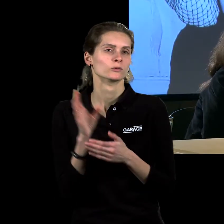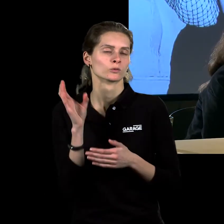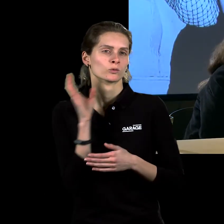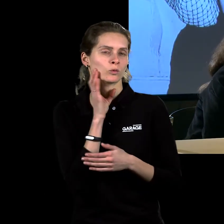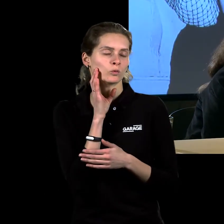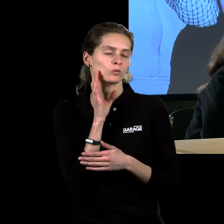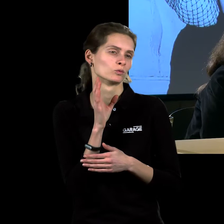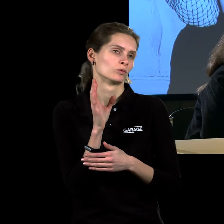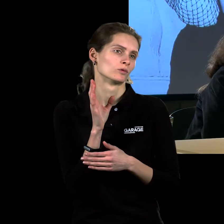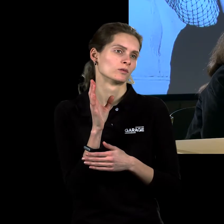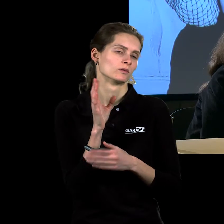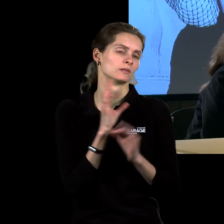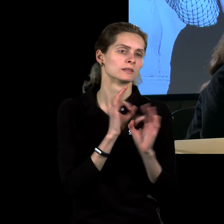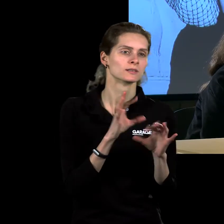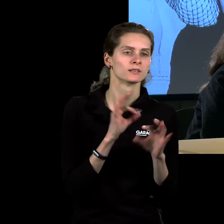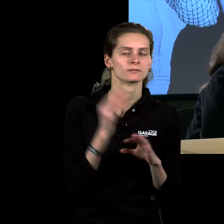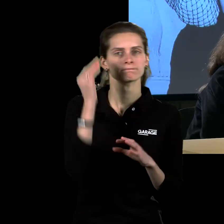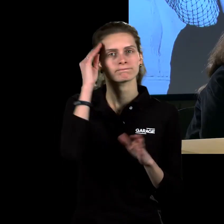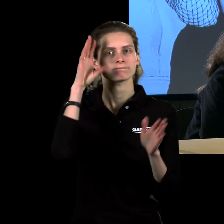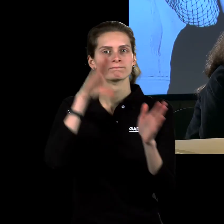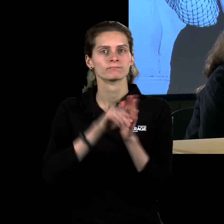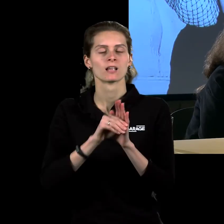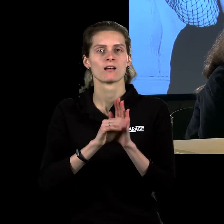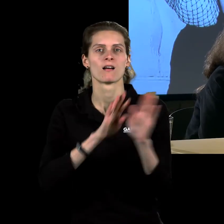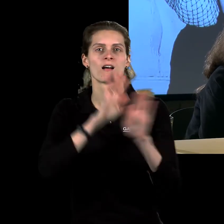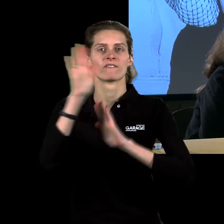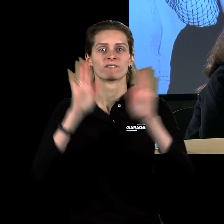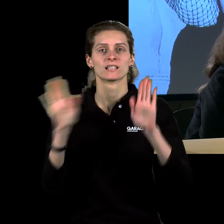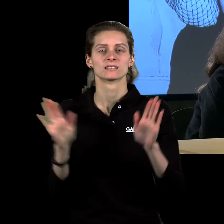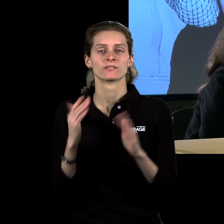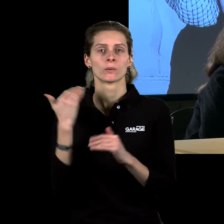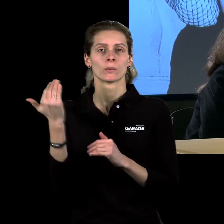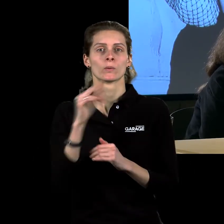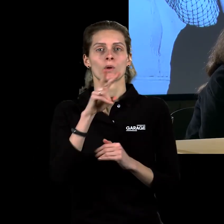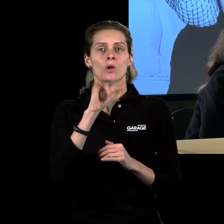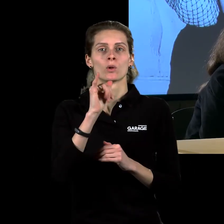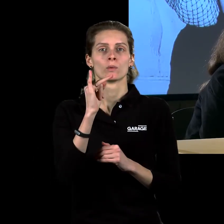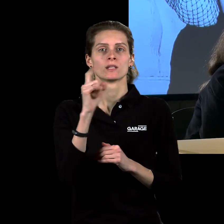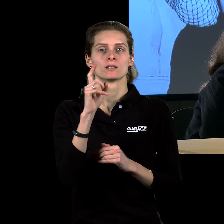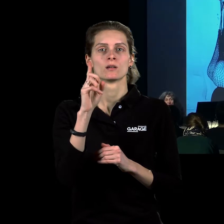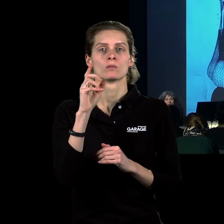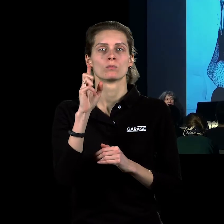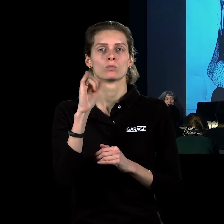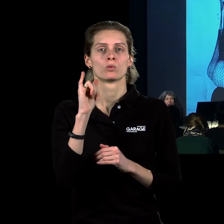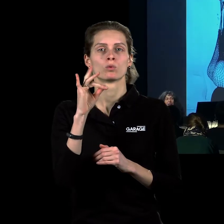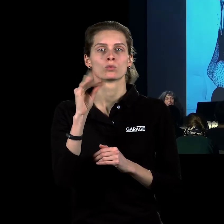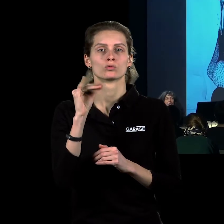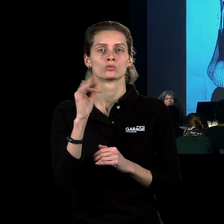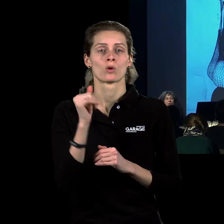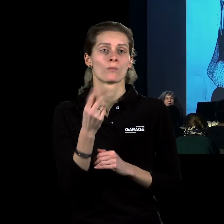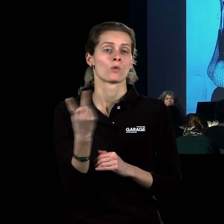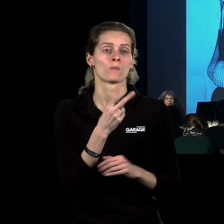слушать и рассказывать в контексте выставки Луис Буржуа. Обе наши героини сегодня – это женщины,